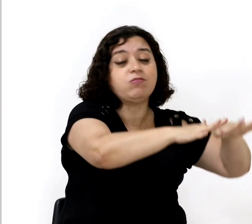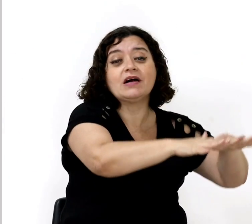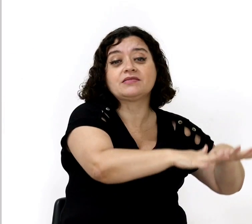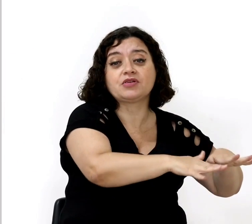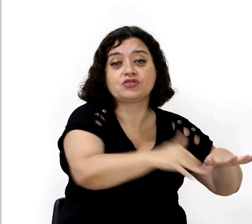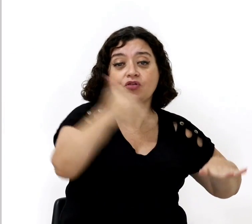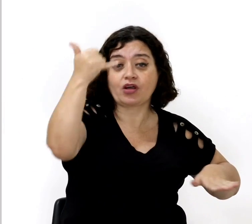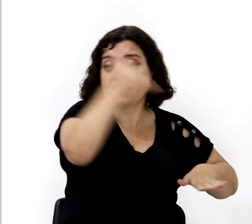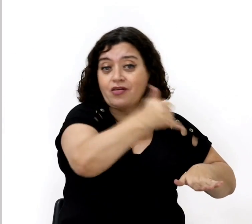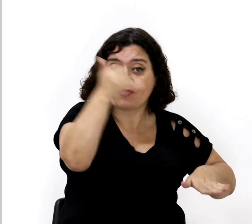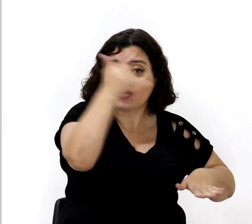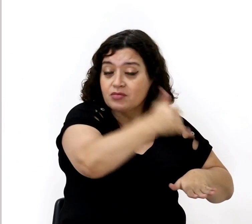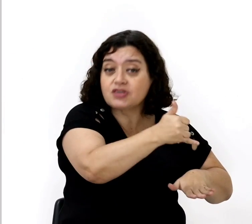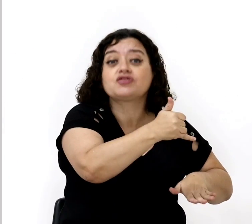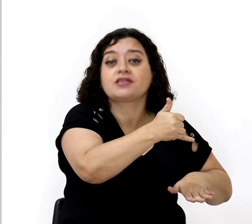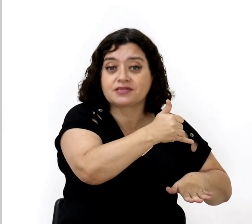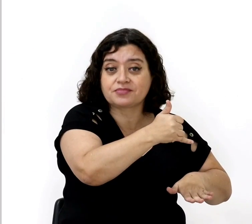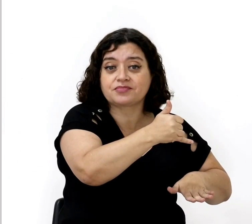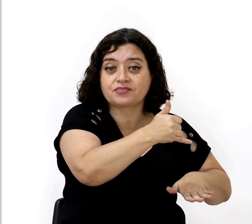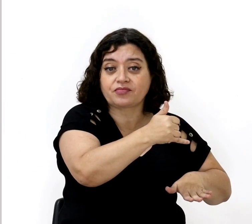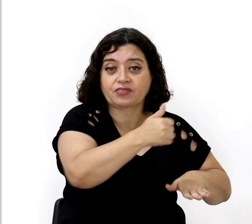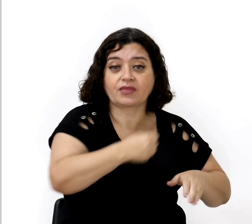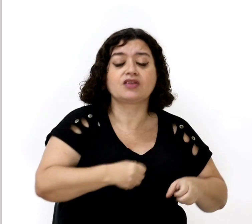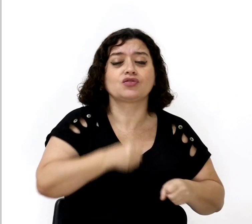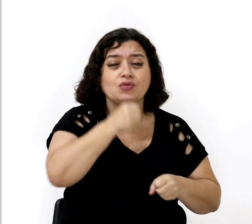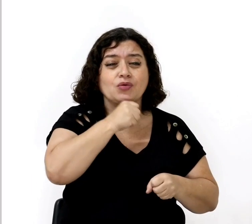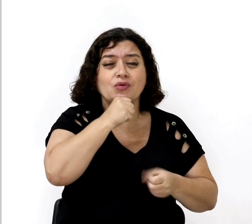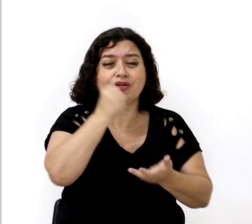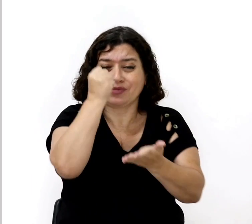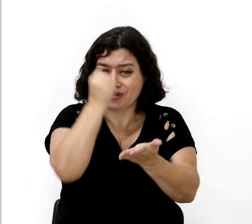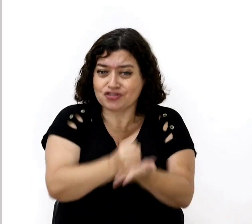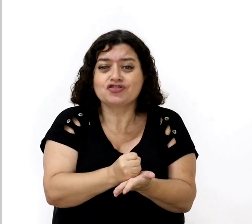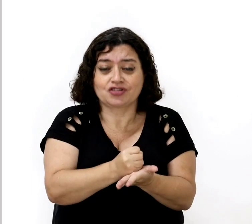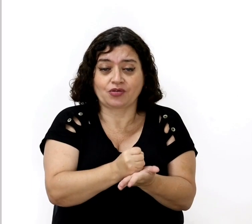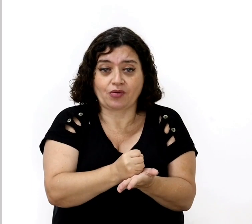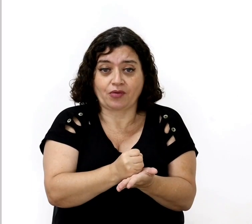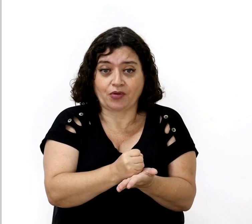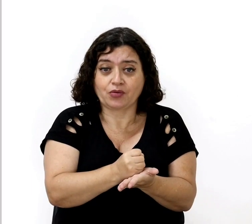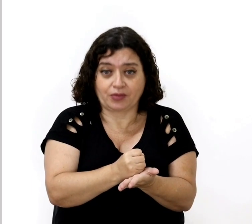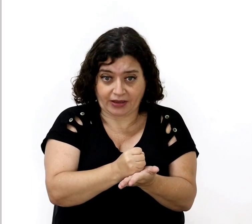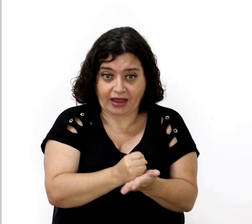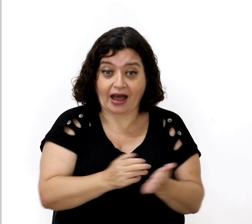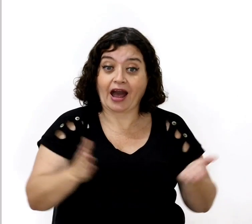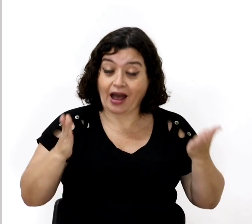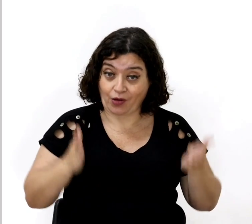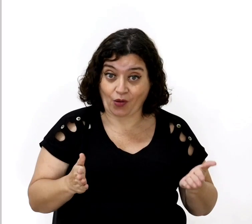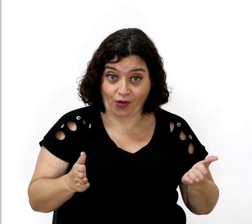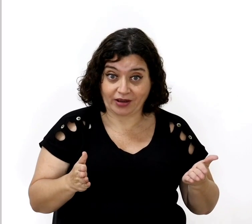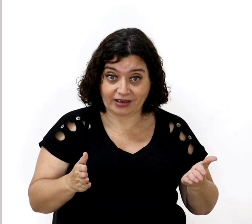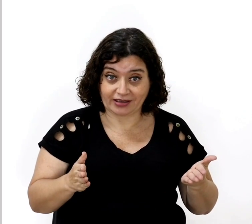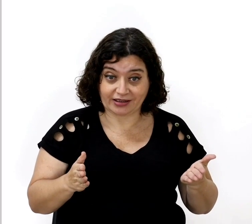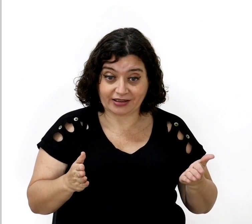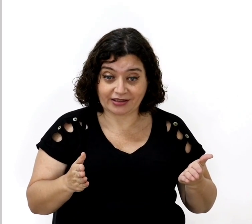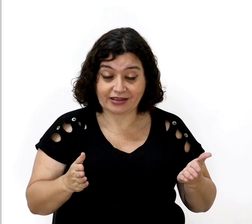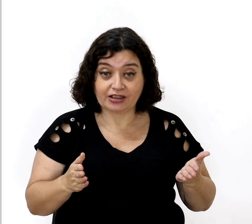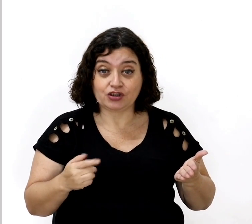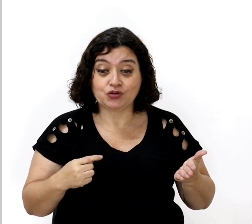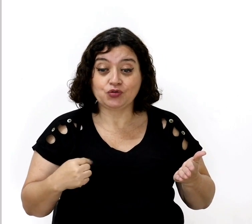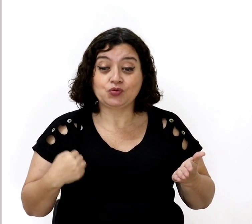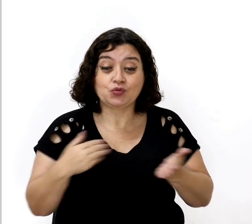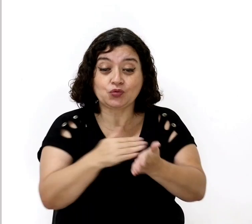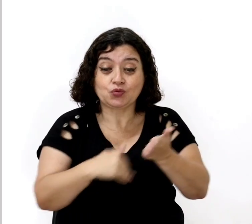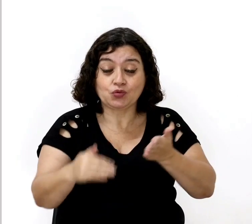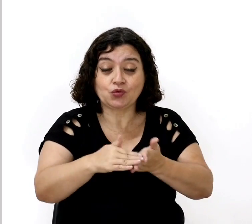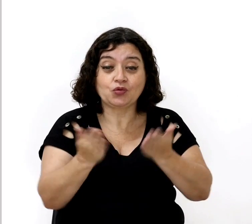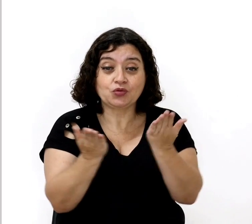e informações para o povo. Isso no Antigo Testamento. No Novo Testamento, todo cristão é chamado a essa posição.